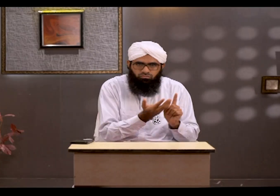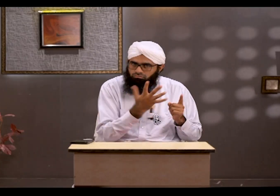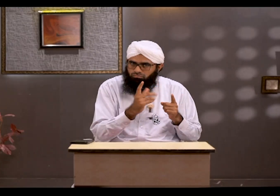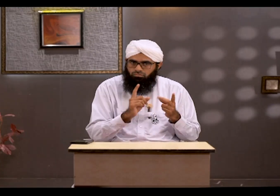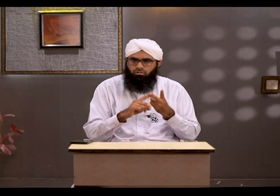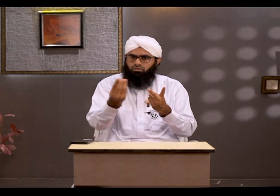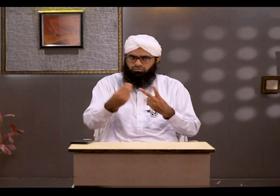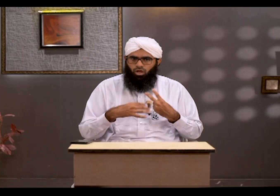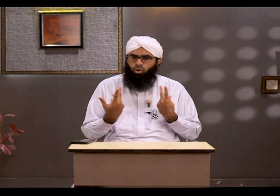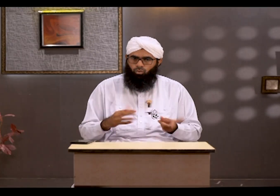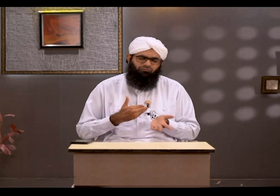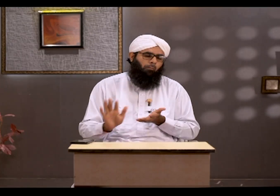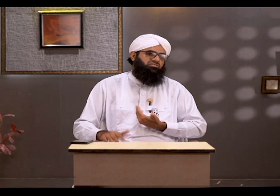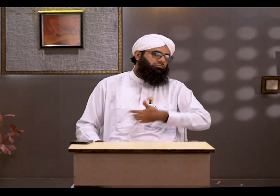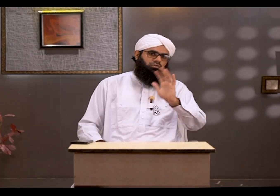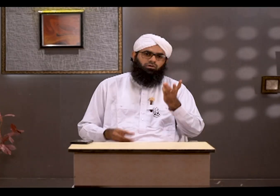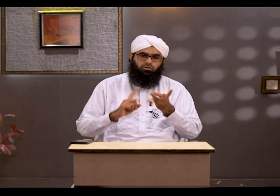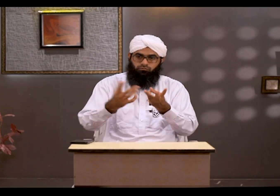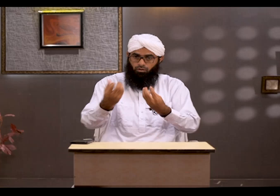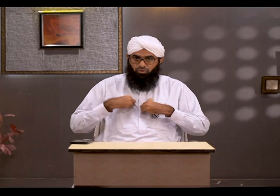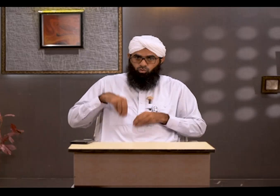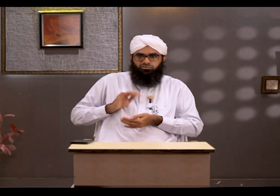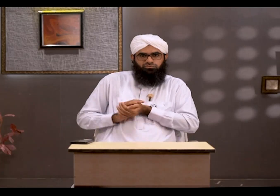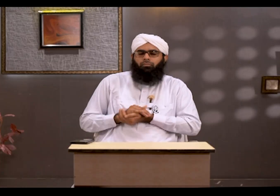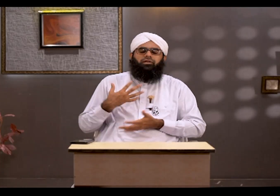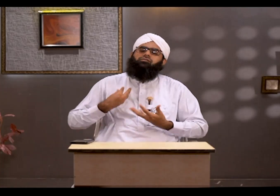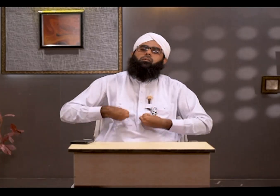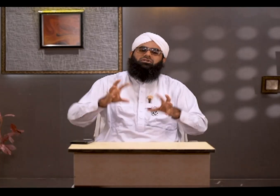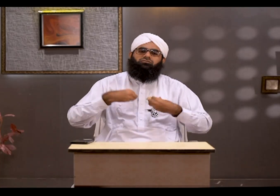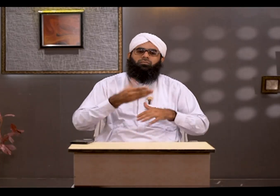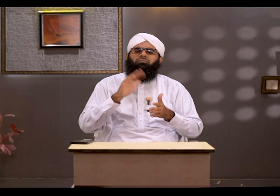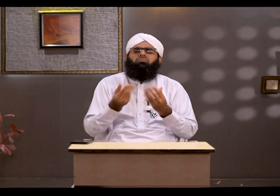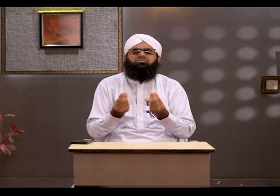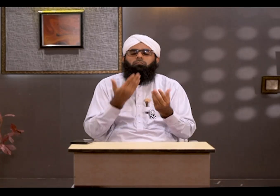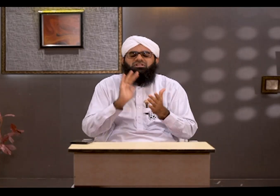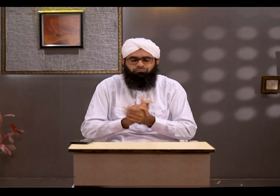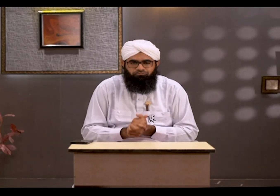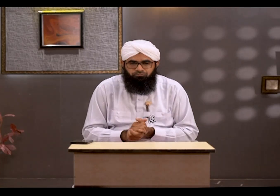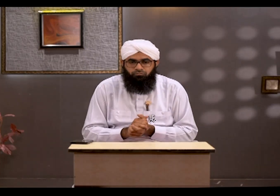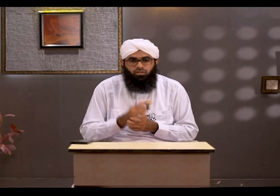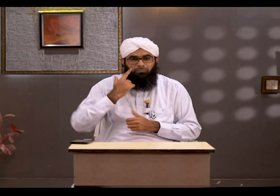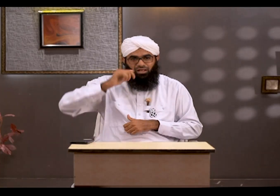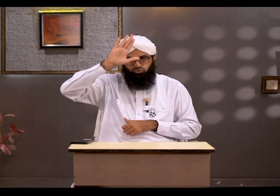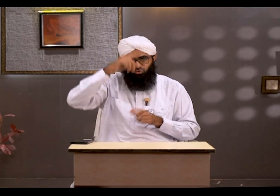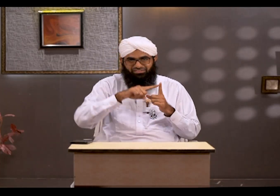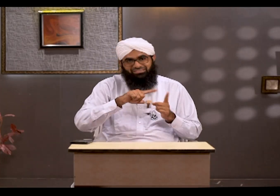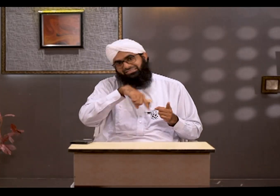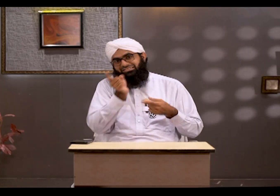نہیں کرتا اور اپنے پاس روکتا بھی نہیں۔ اس کو آسان لفظوں میں حضرت قطب مدینہ ضیاء الدین مدنی رحمۃ اللہ علیہ